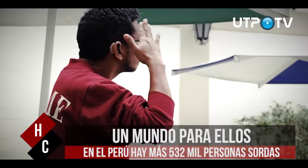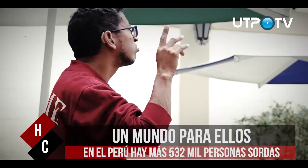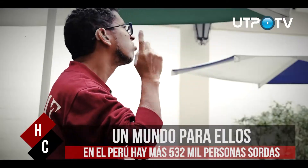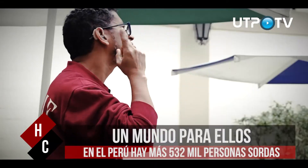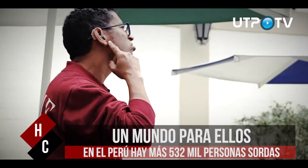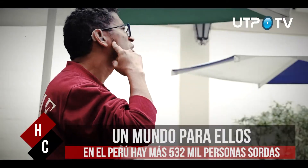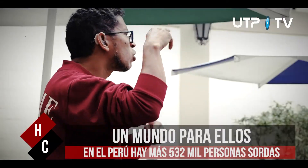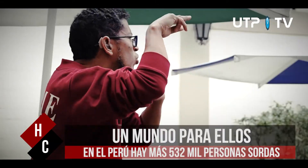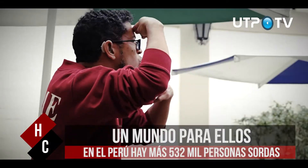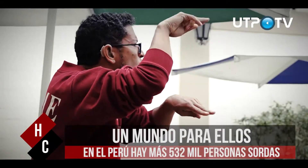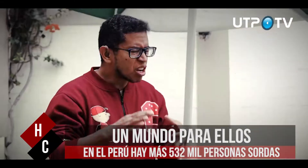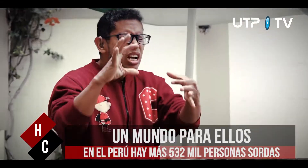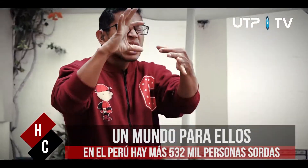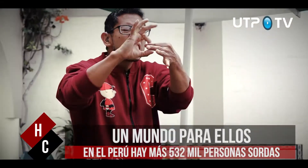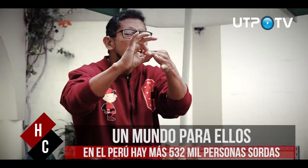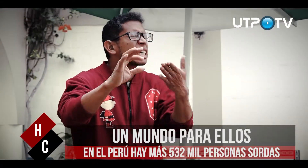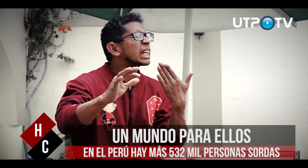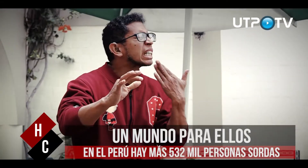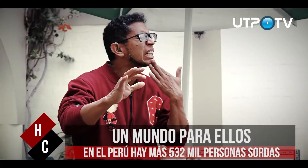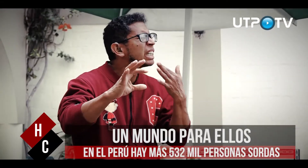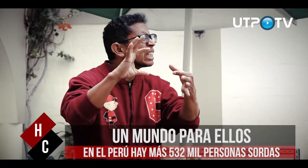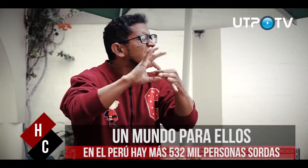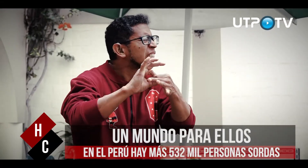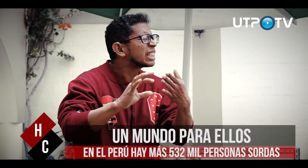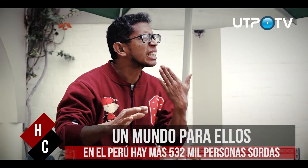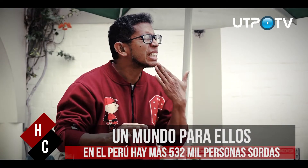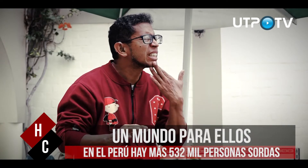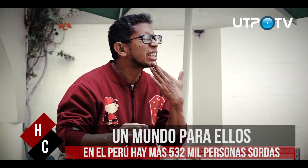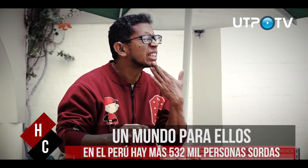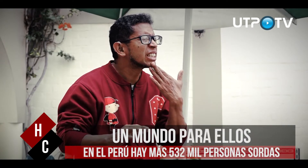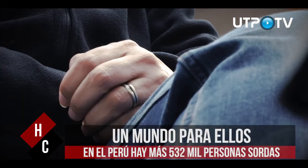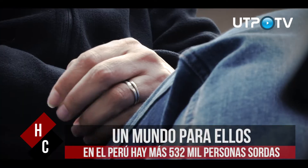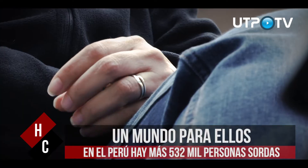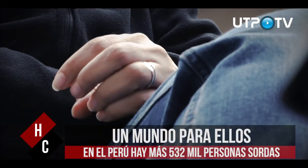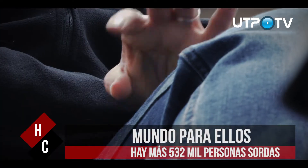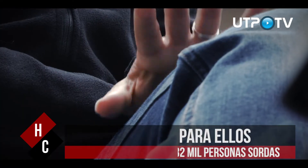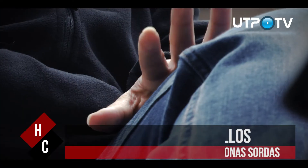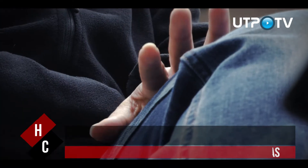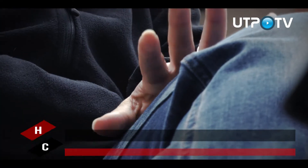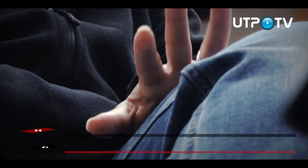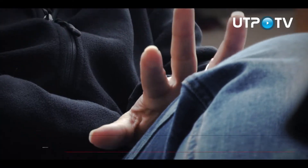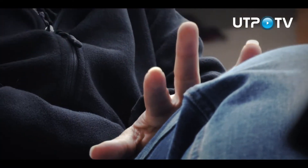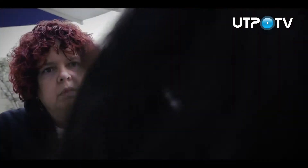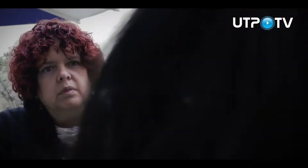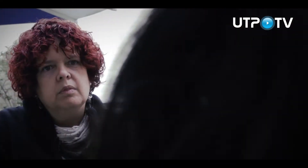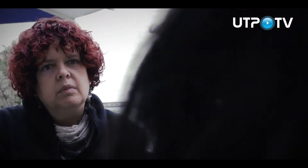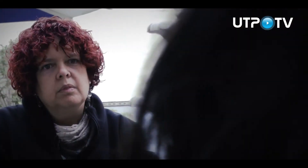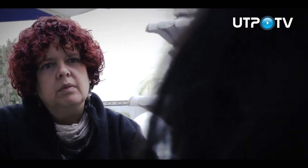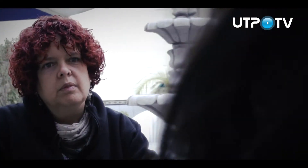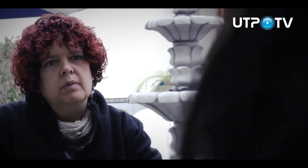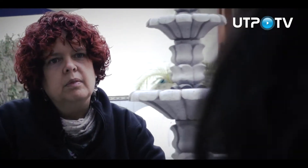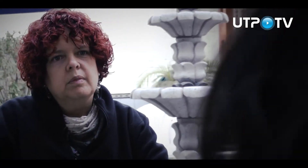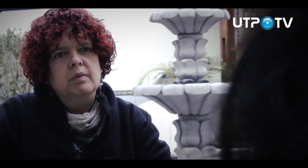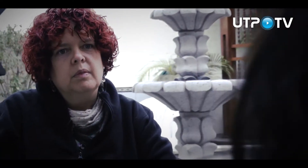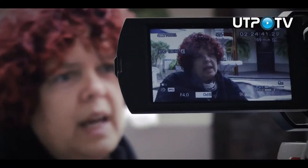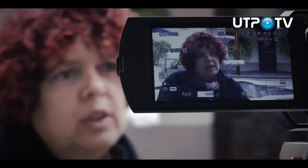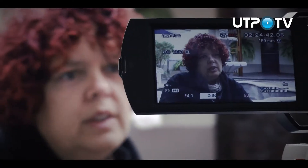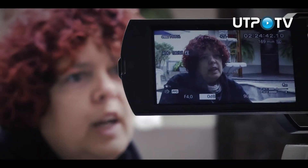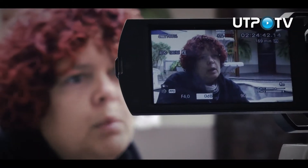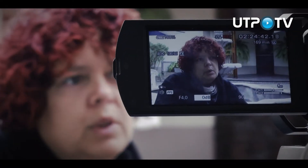sordas, poniendo en práctica diversos programas. Alexandra Arnaiz, socia fundadora de NISOR, nos habla del